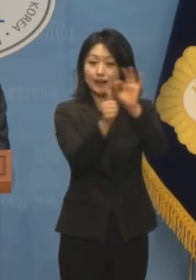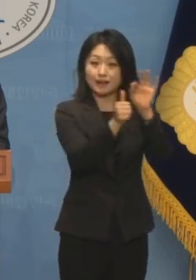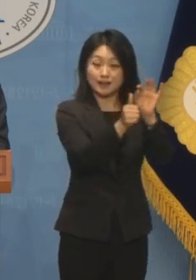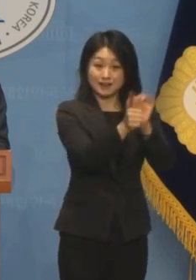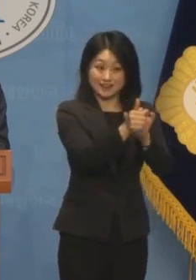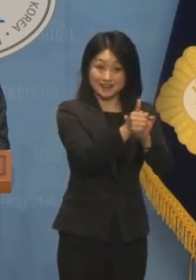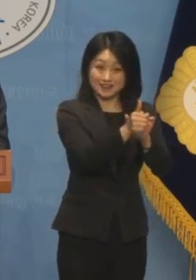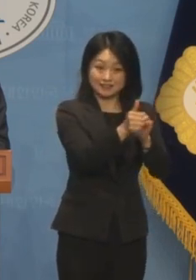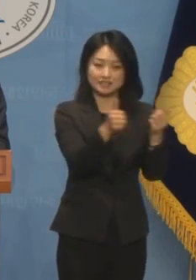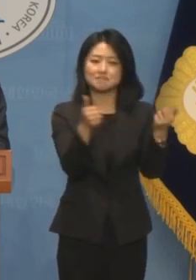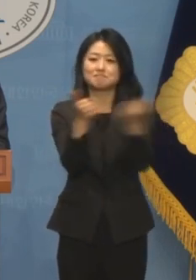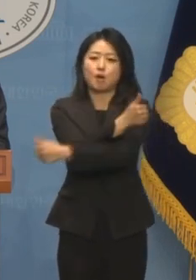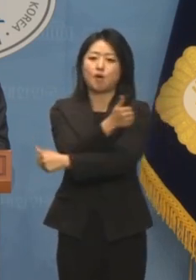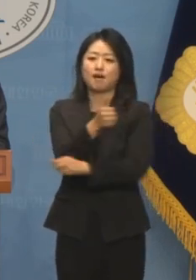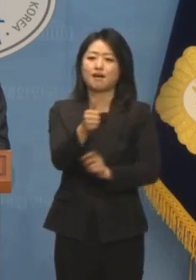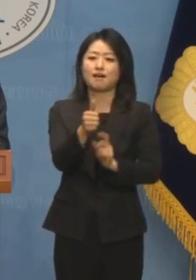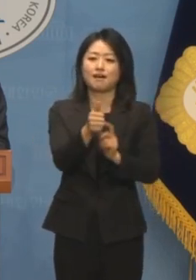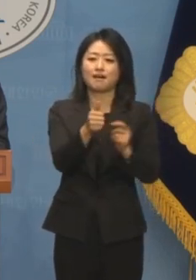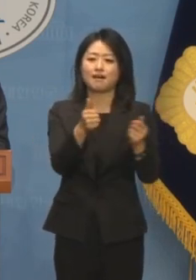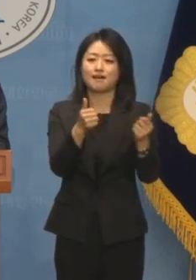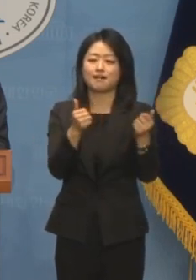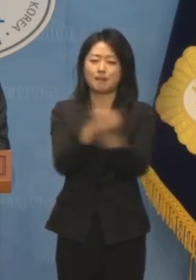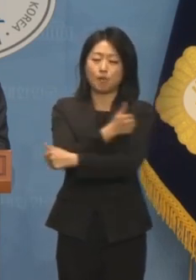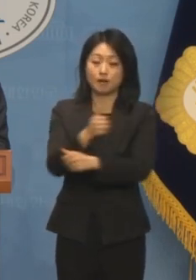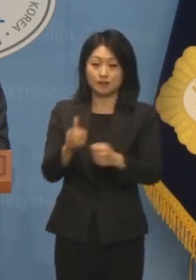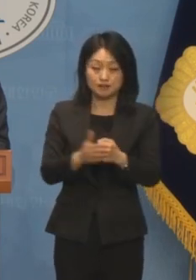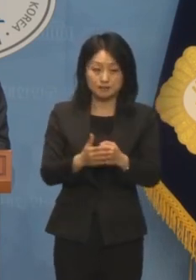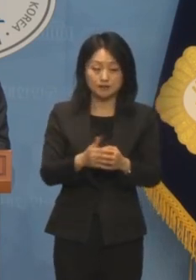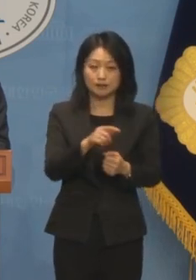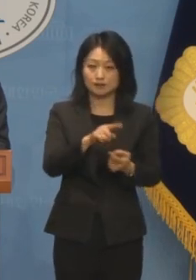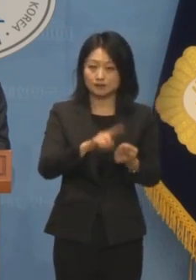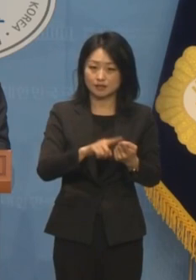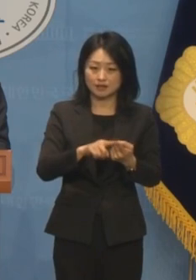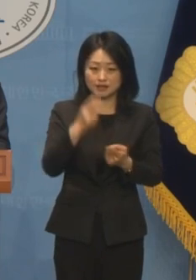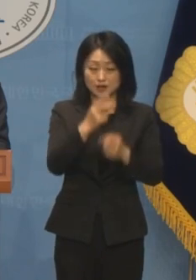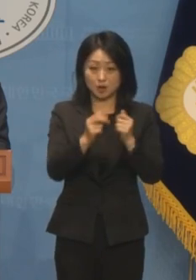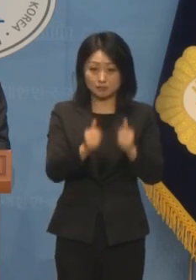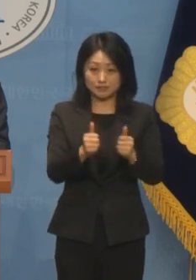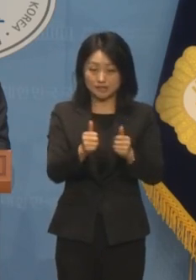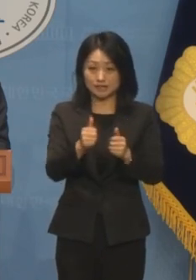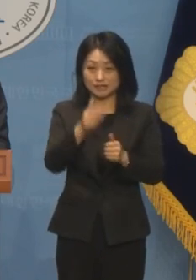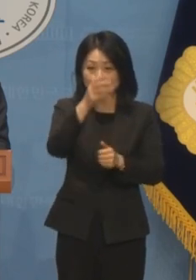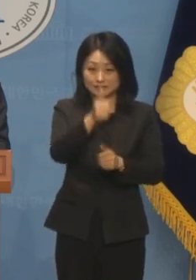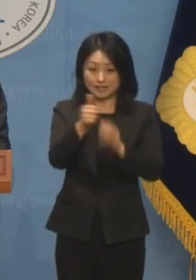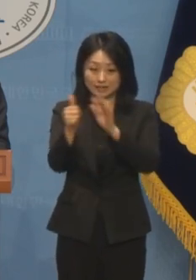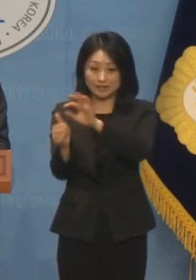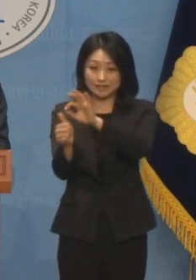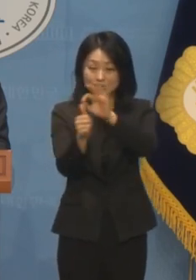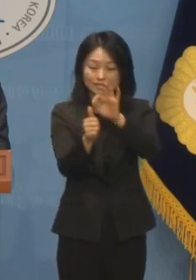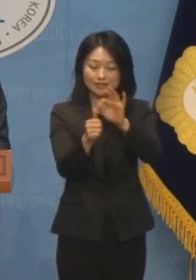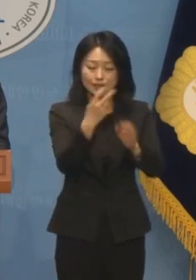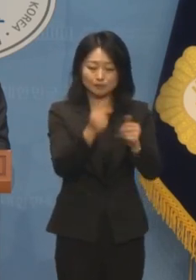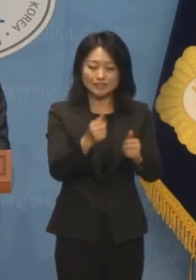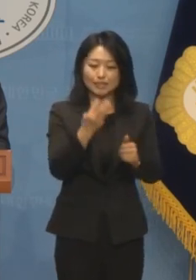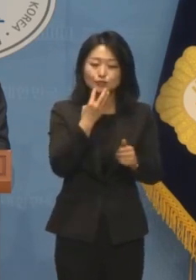없습니다. 그런 점에서 이번 검찰 인사는 봐주기 인사, 방탄